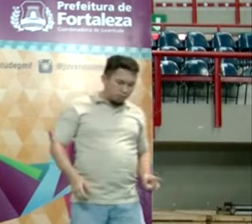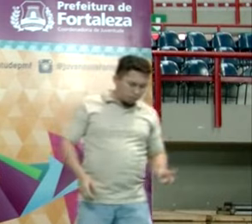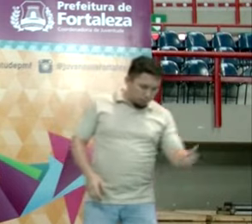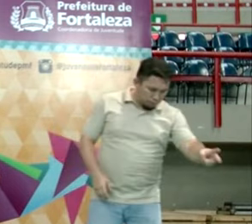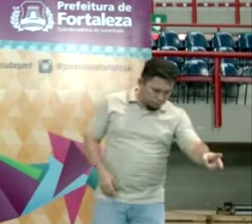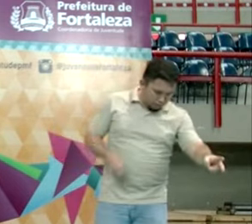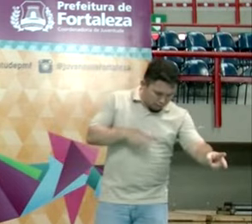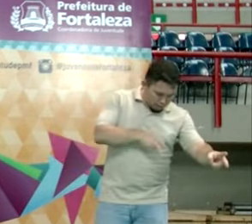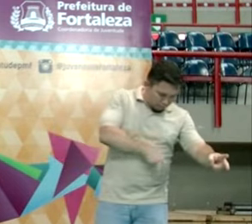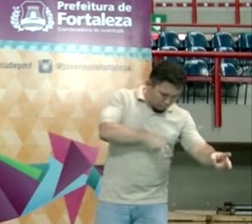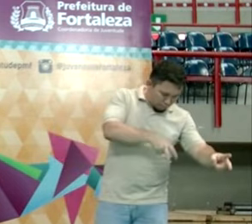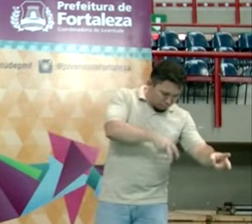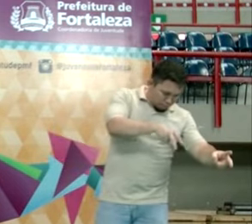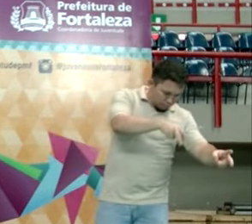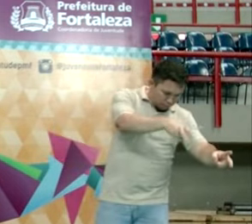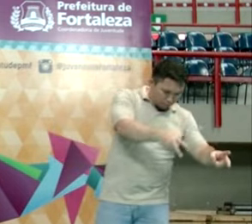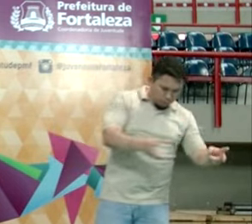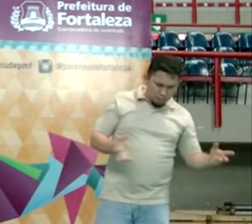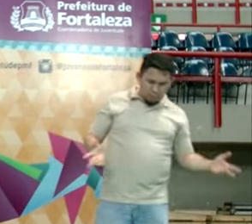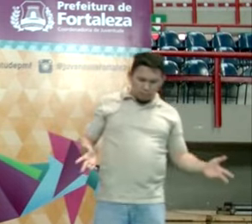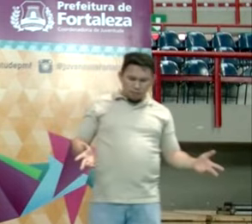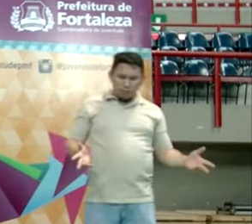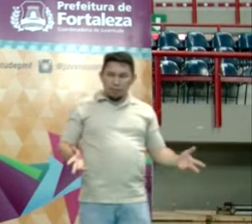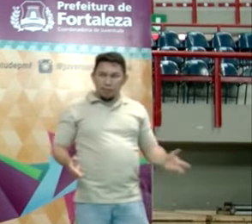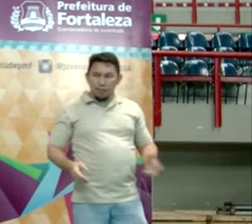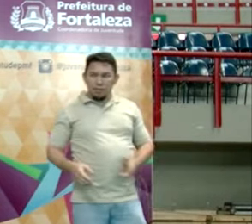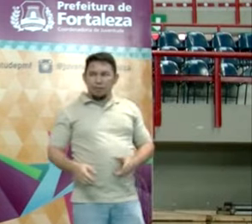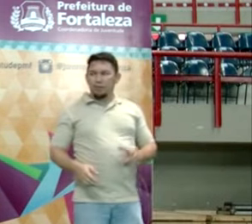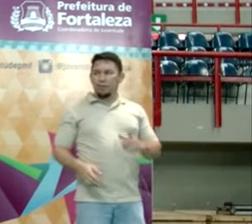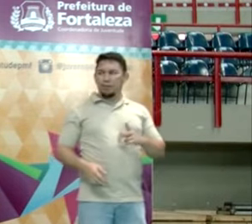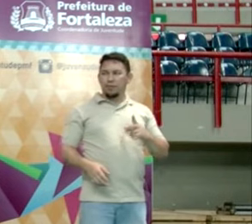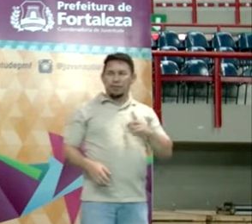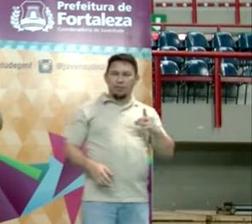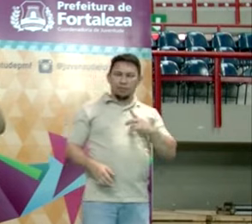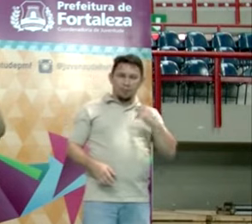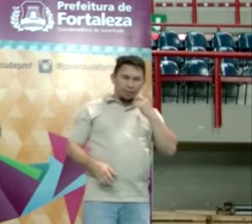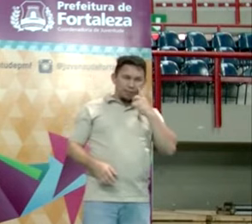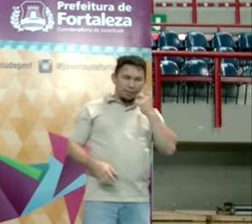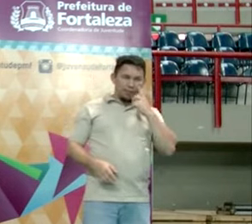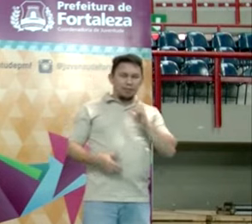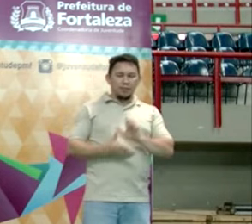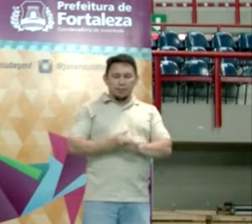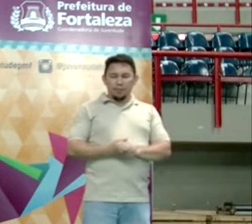coisa, e você botar um bocado de T desse. Aí você dá um chute naquele, porque ele não é preparado para isso.